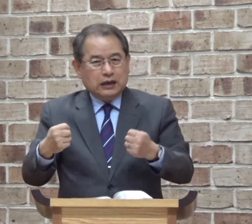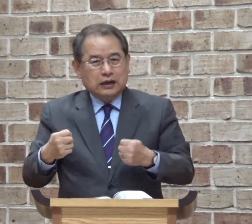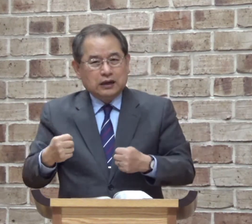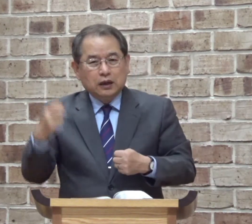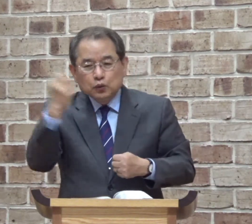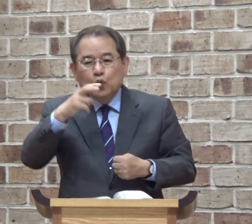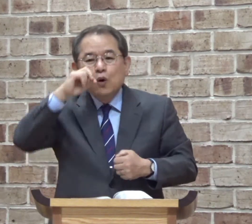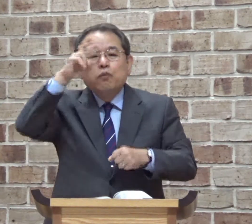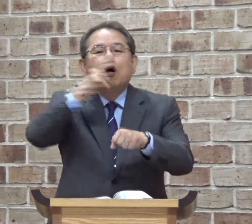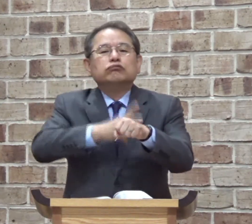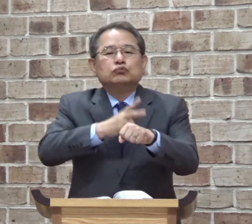20차례 등장했습니다.